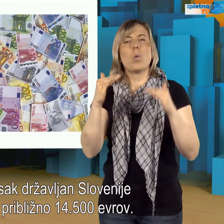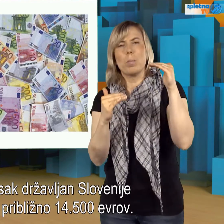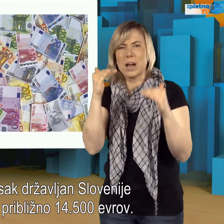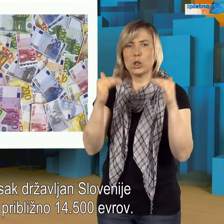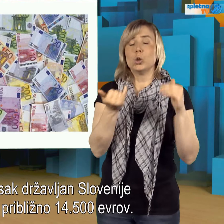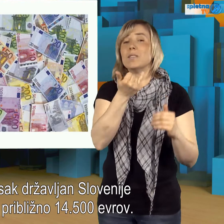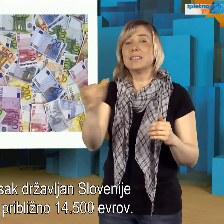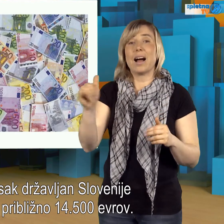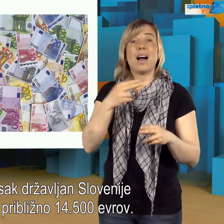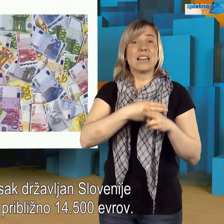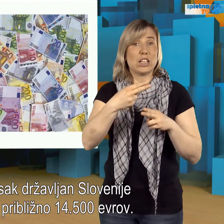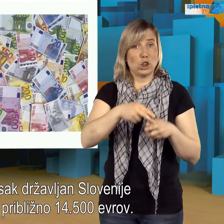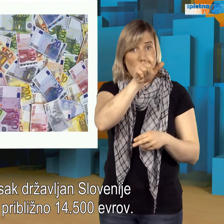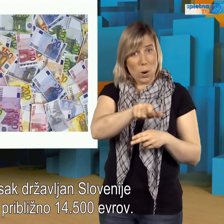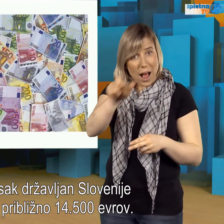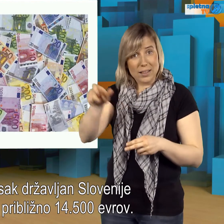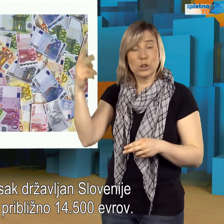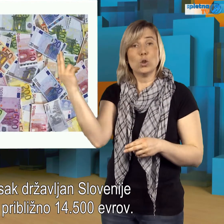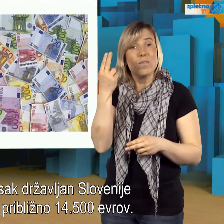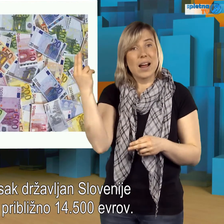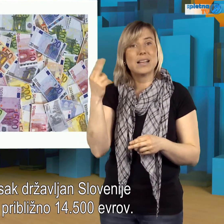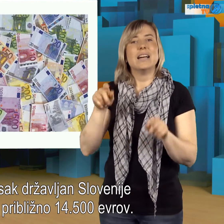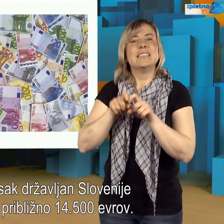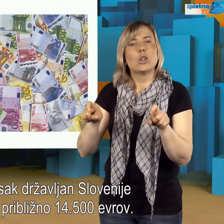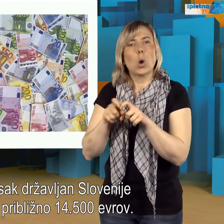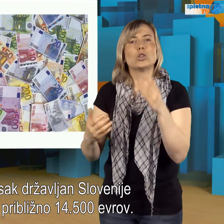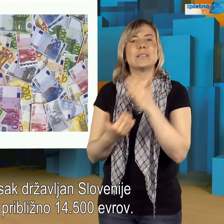Slovenije zadolžen za približno 14.500 evrov.